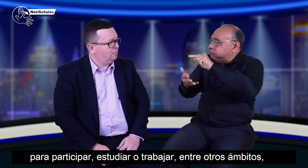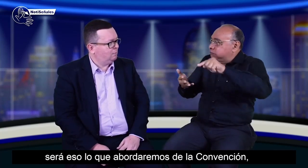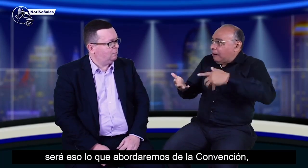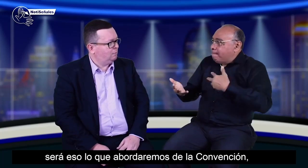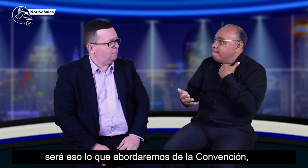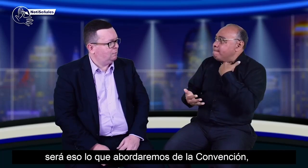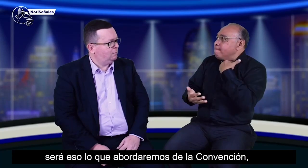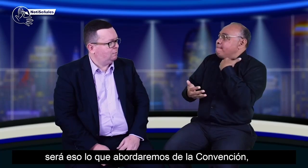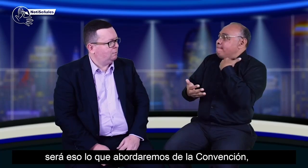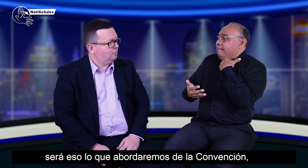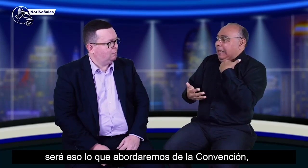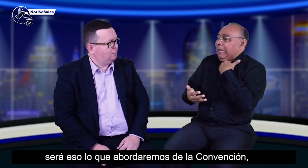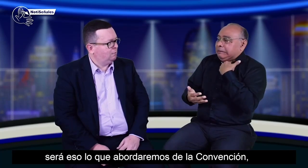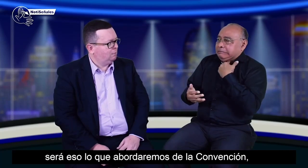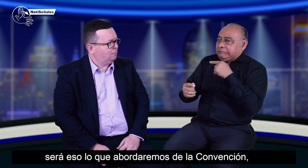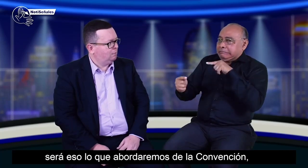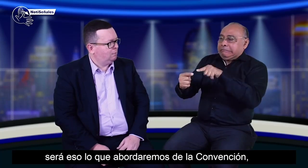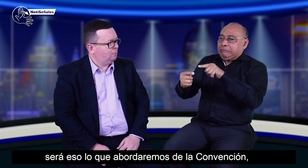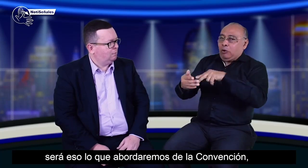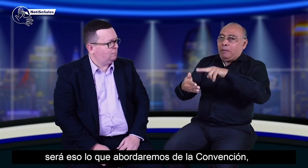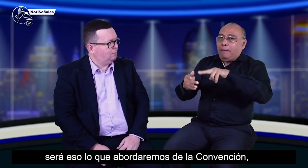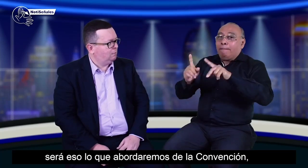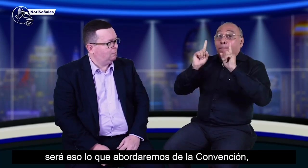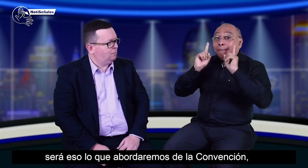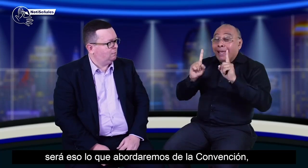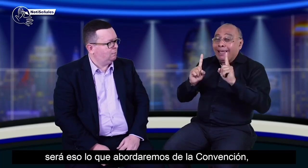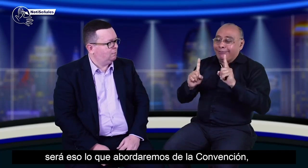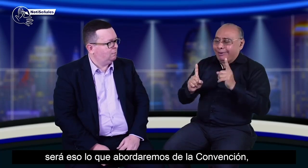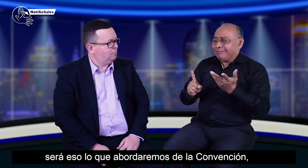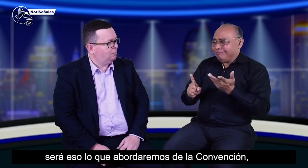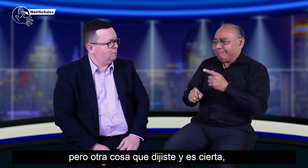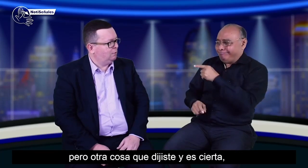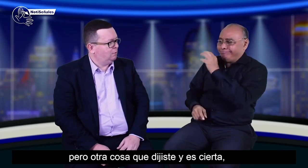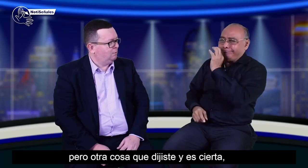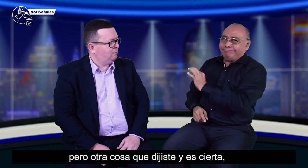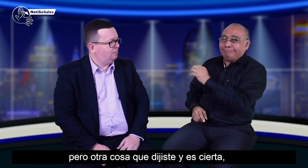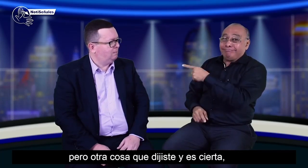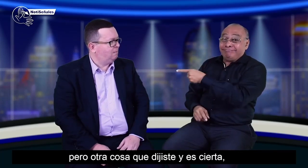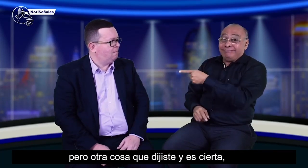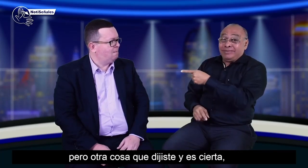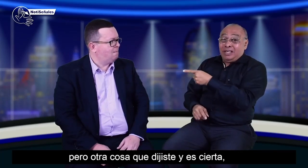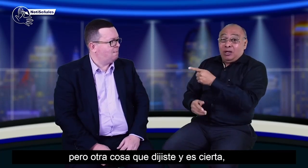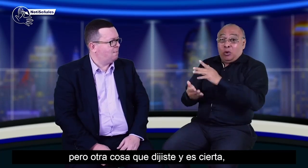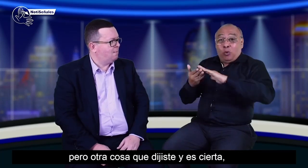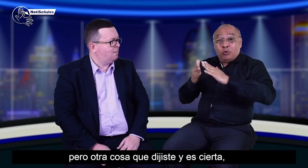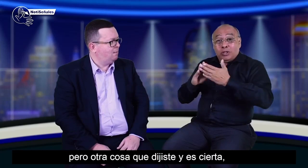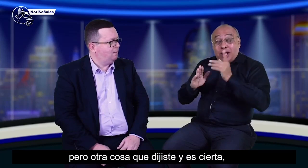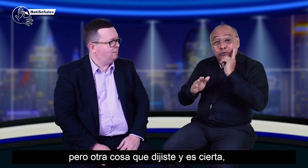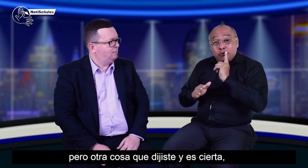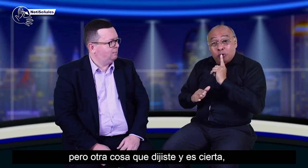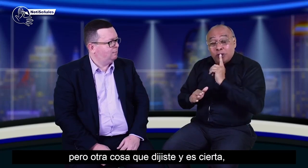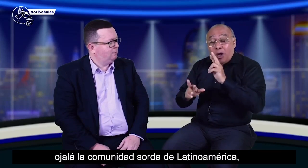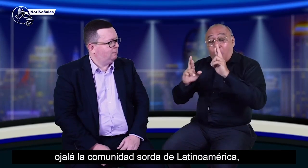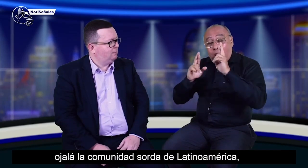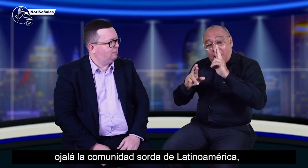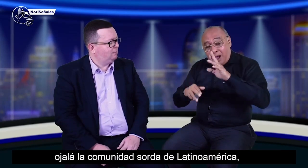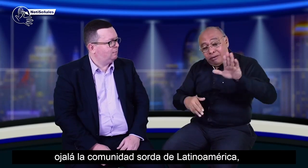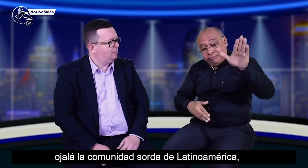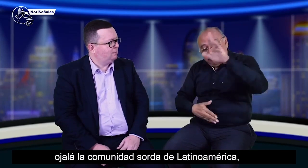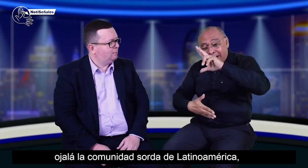Será eso lo que abordaremos de la convención. Pero otra cosa que dijiste, y es cierta, ojalá la comunidad